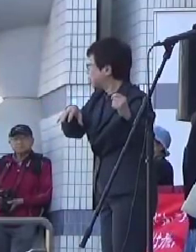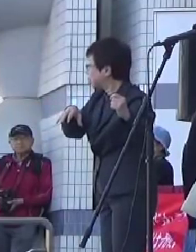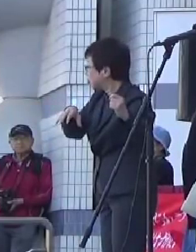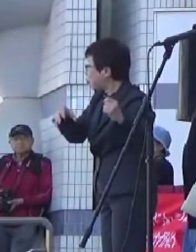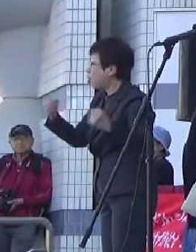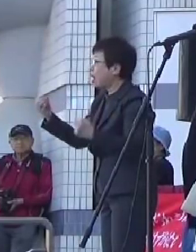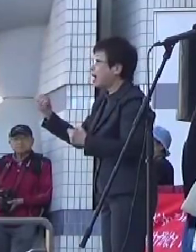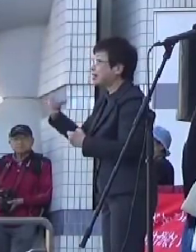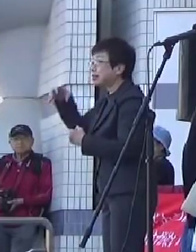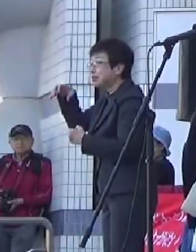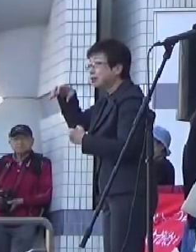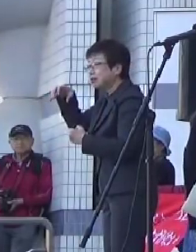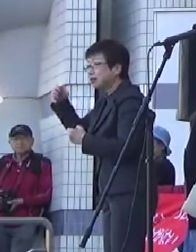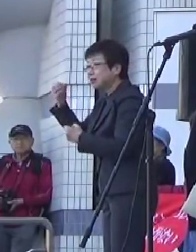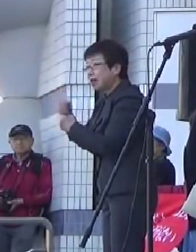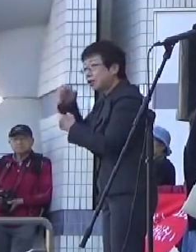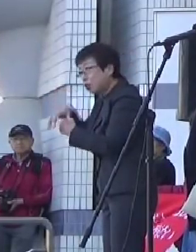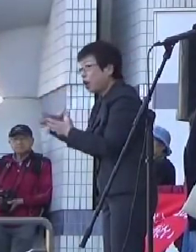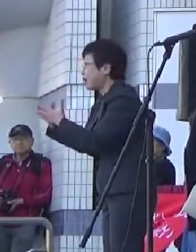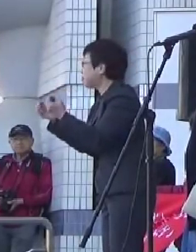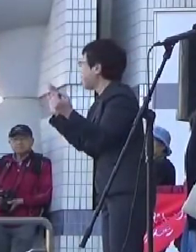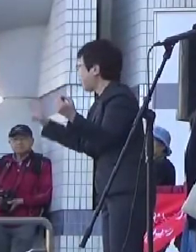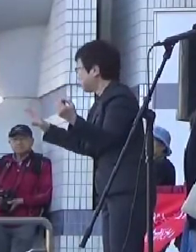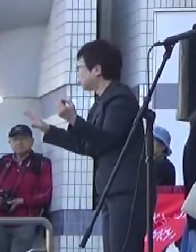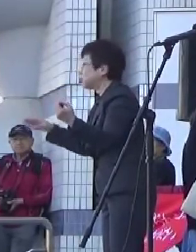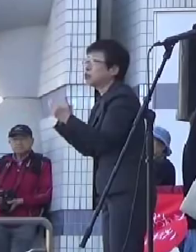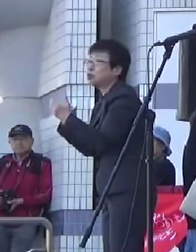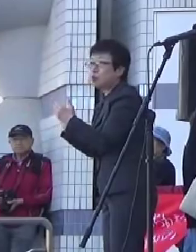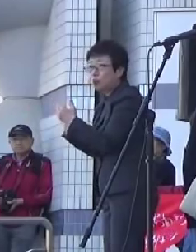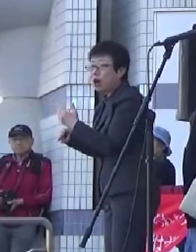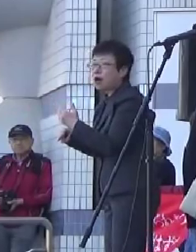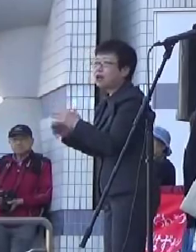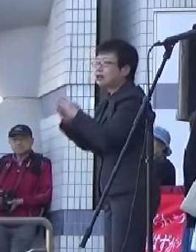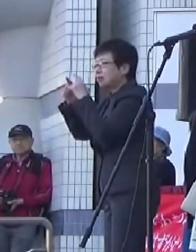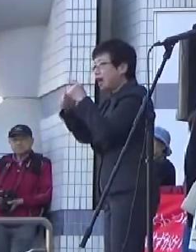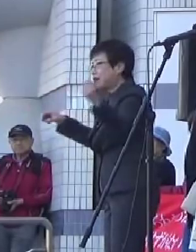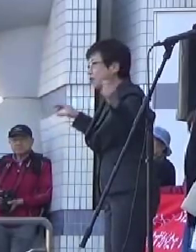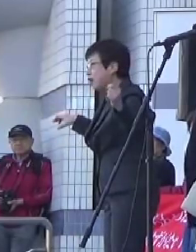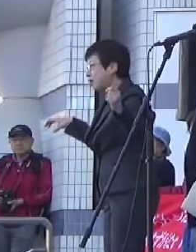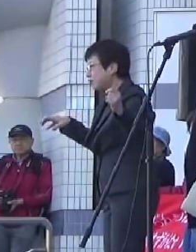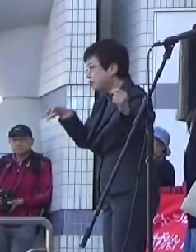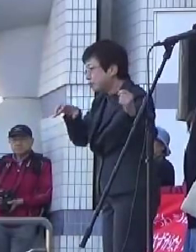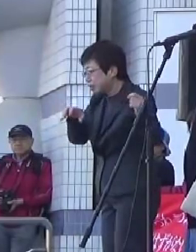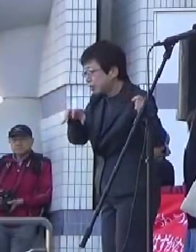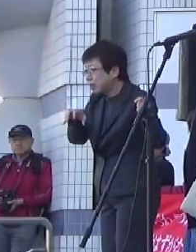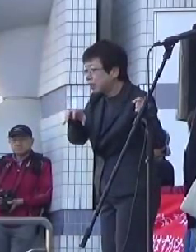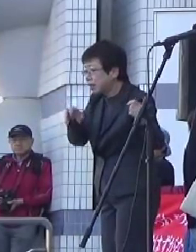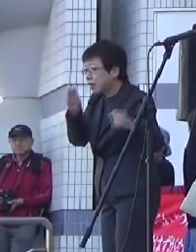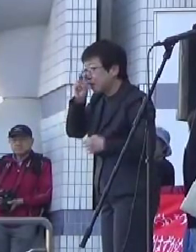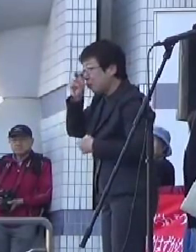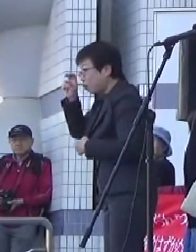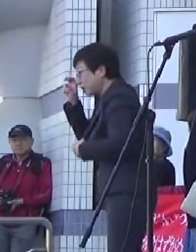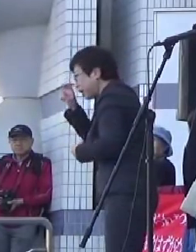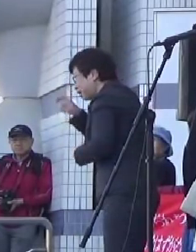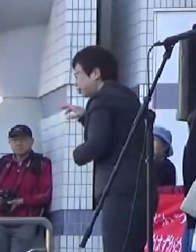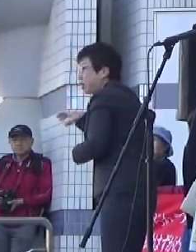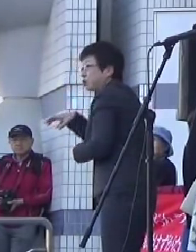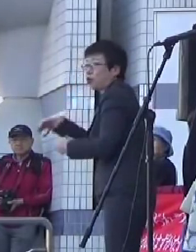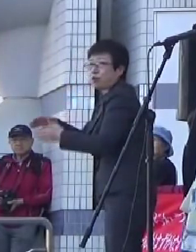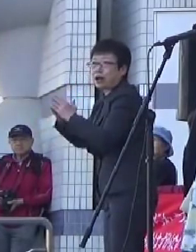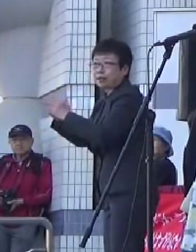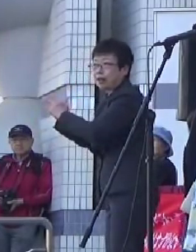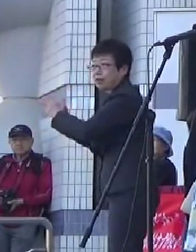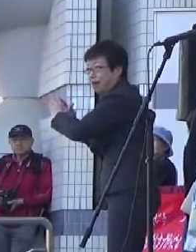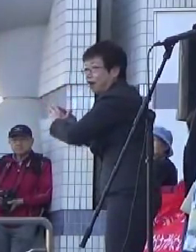ある以上、日本全国にモニタリングポストを建てて、何かあったらすぐに分かるん